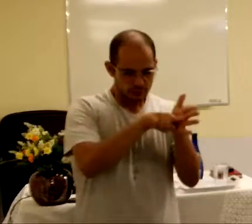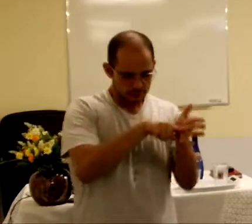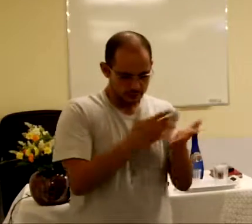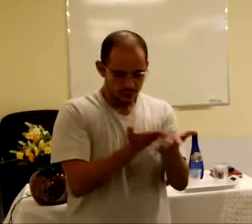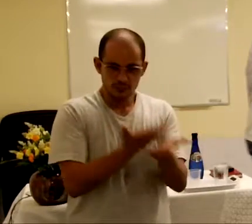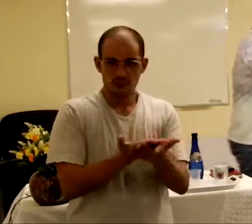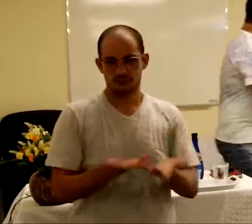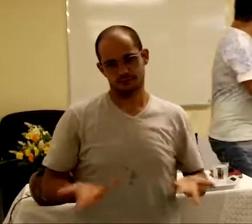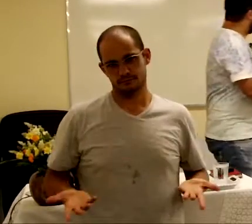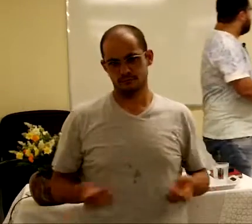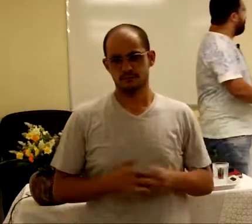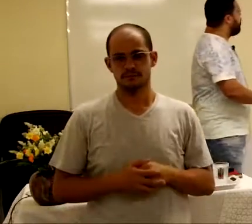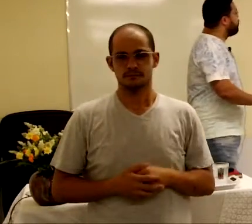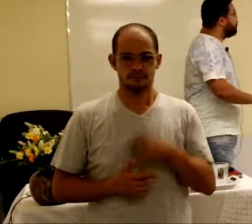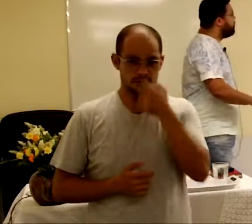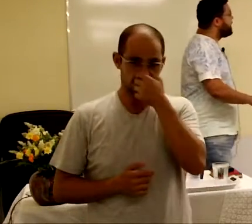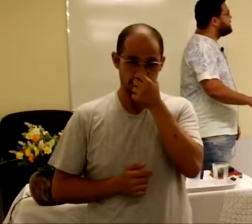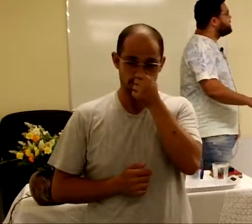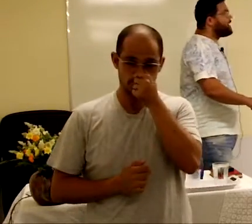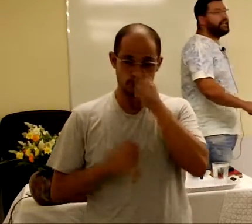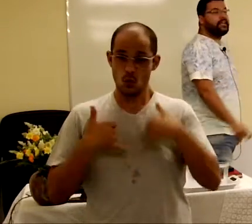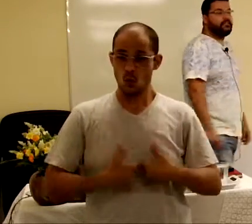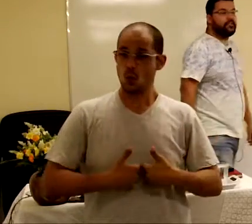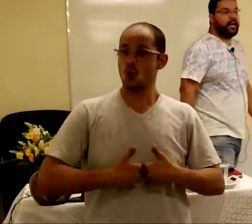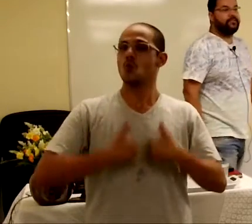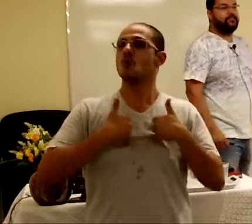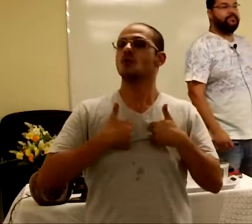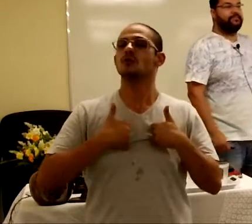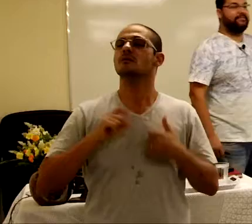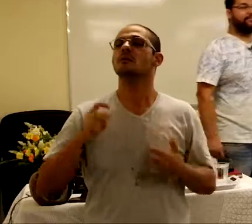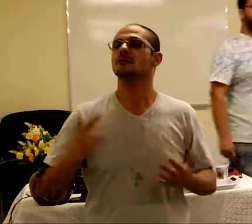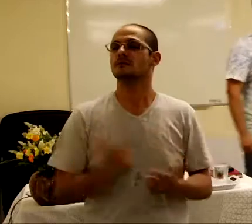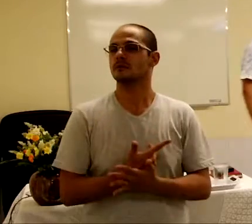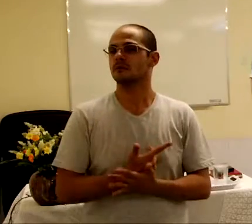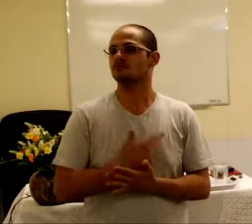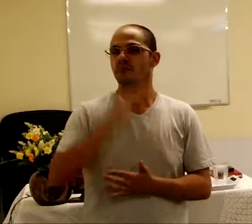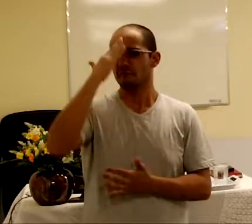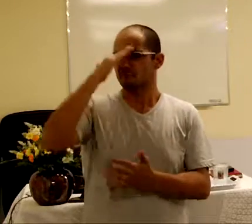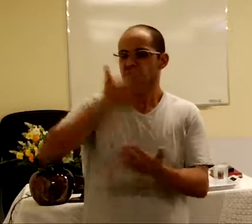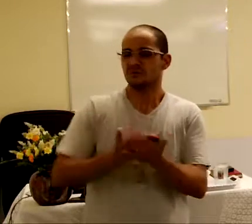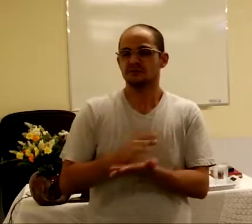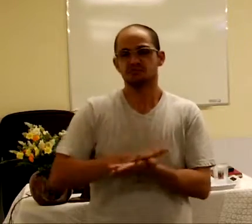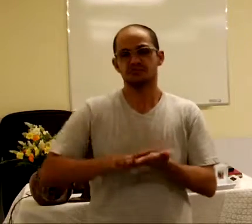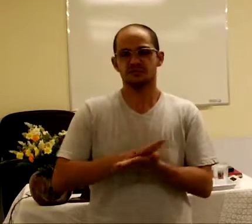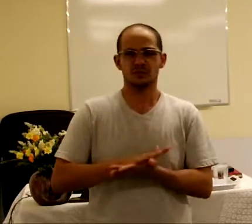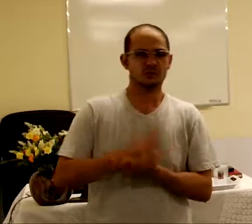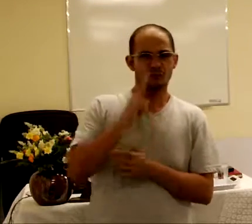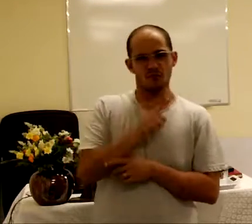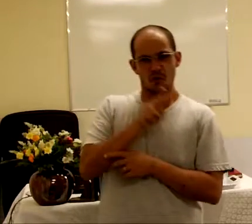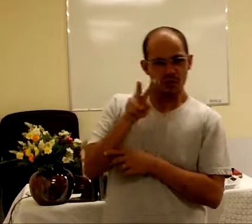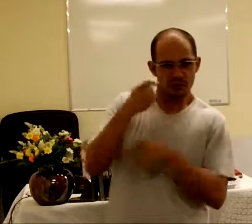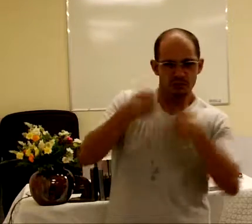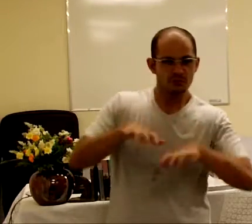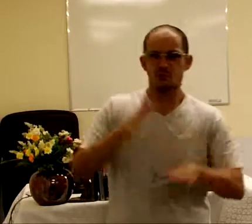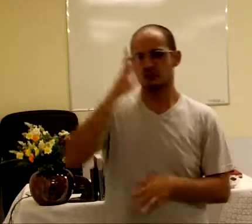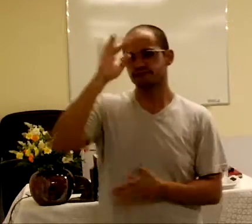Né? O orgulho é que gera a incredulidade. Não preciso olhar, eu tenho certeza. Não preciso